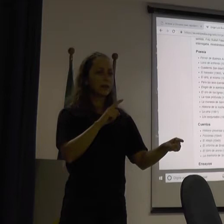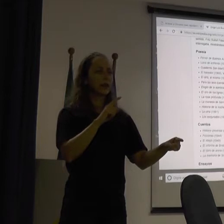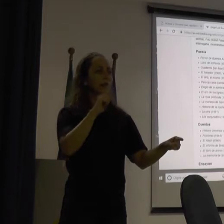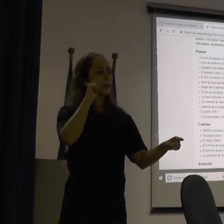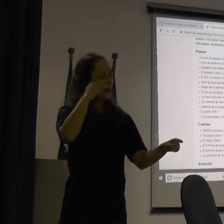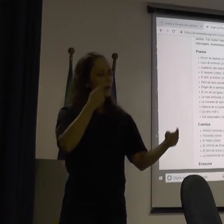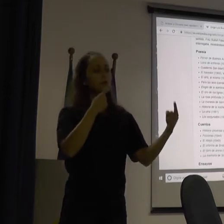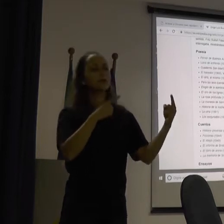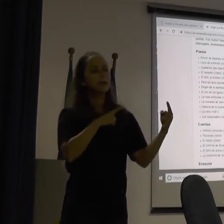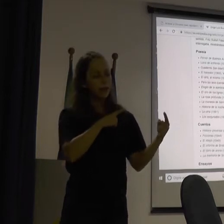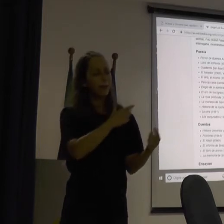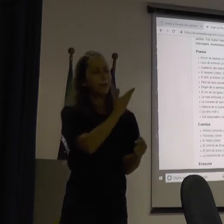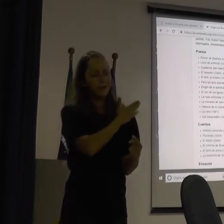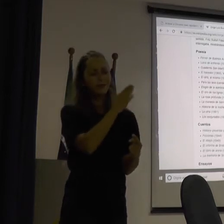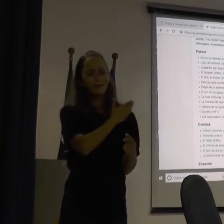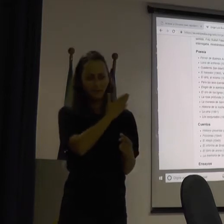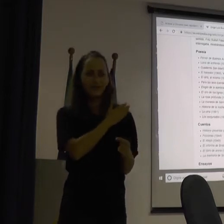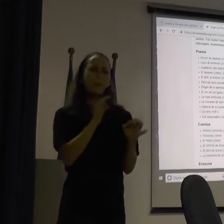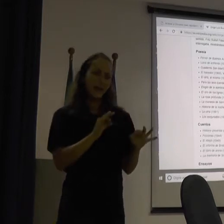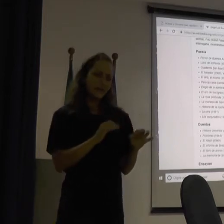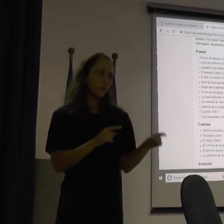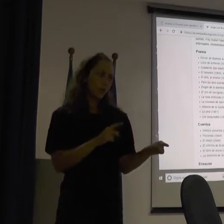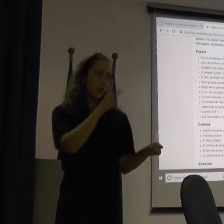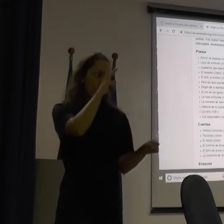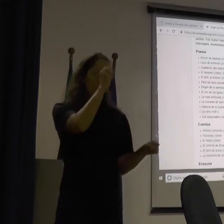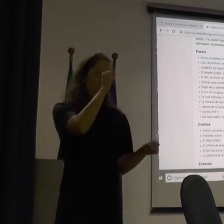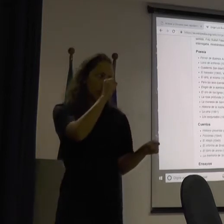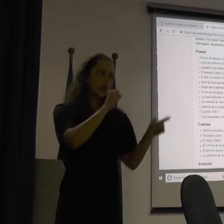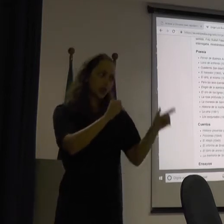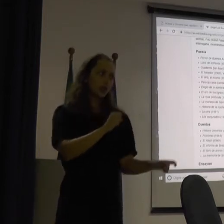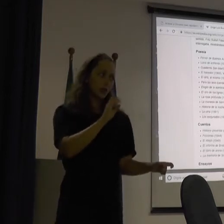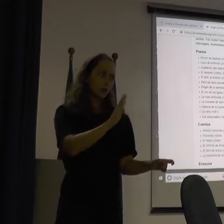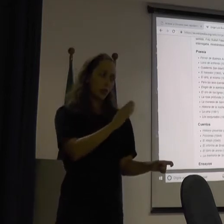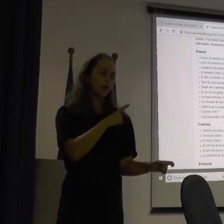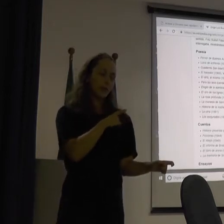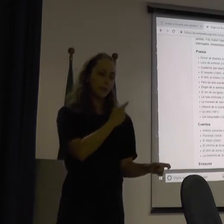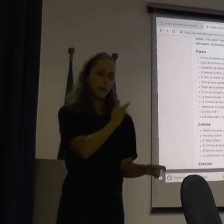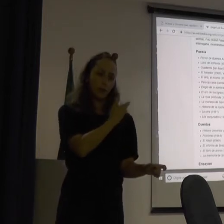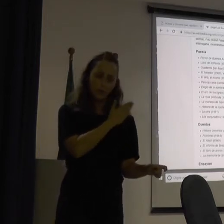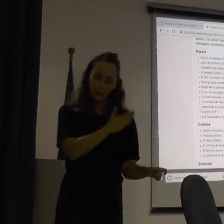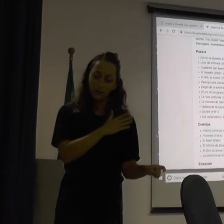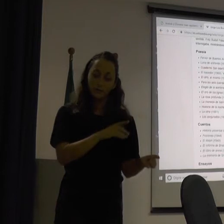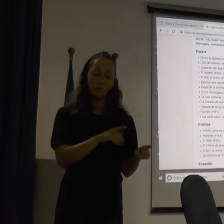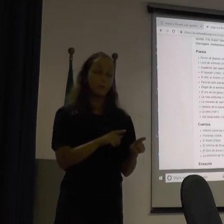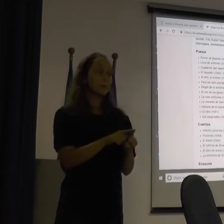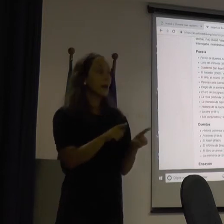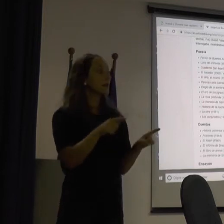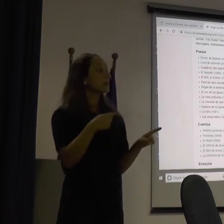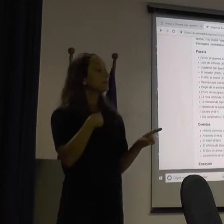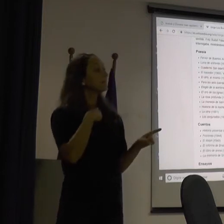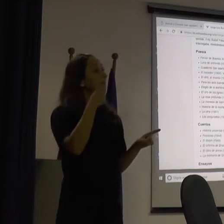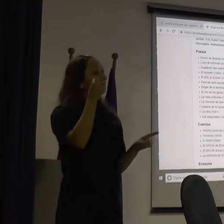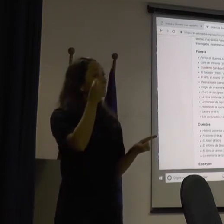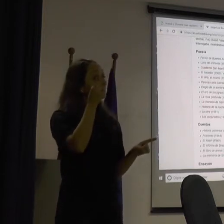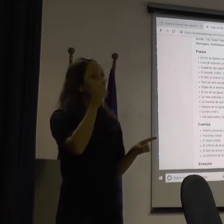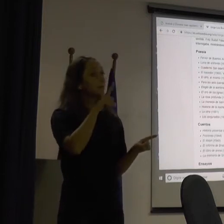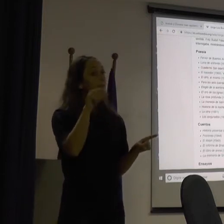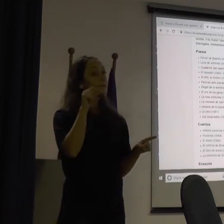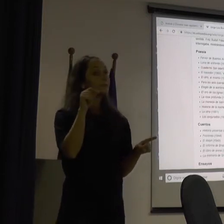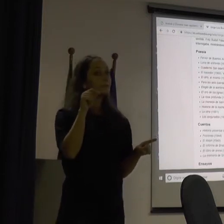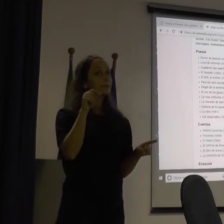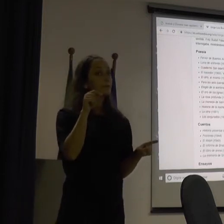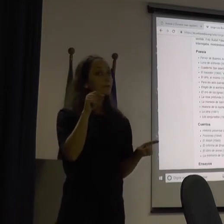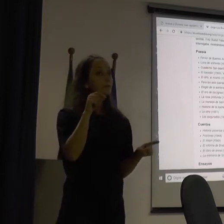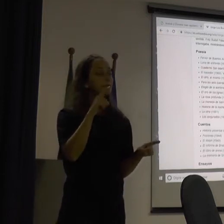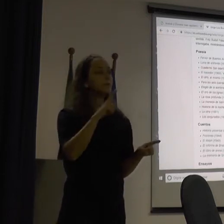não faltava. Mas também ele tinha uma abertura enorme, que é que eu vou mostrar aqui. Eu falei, eu vou tentar escolher, né,